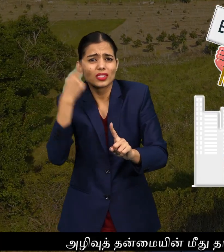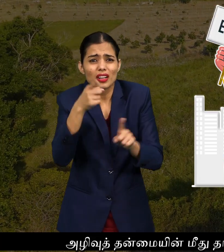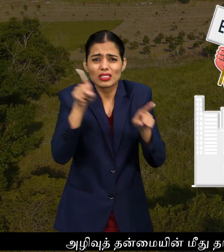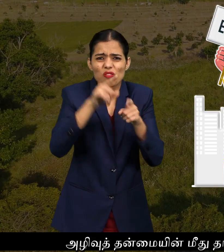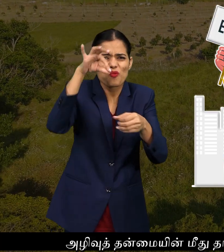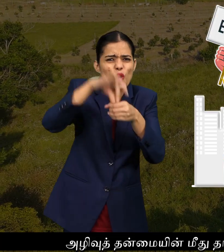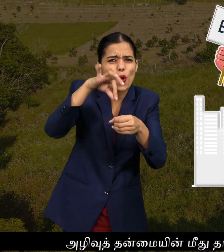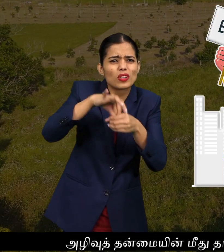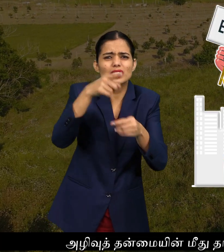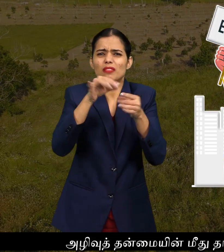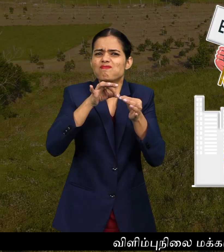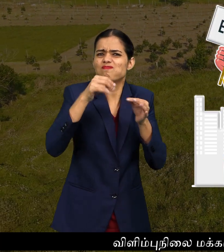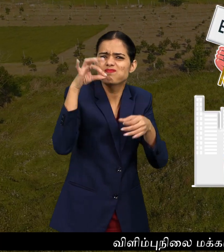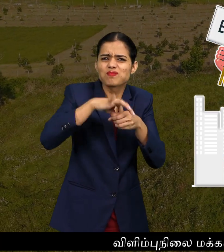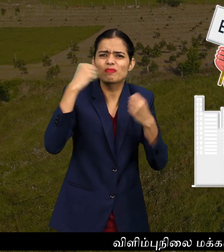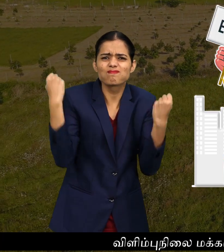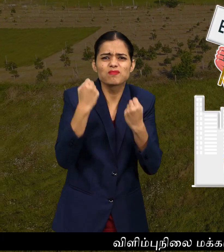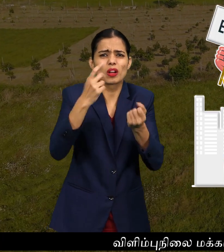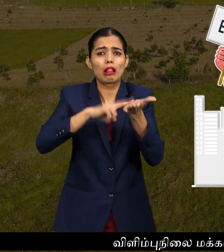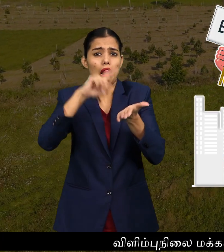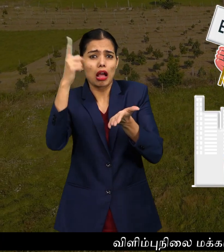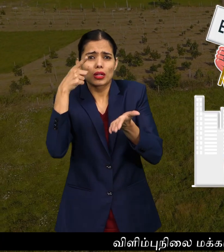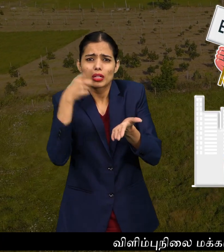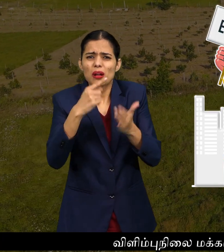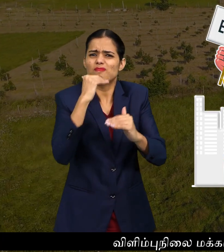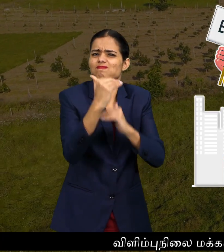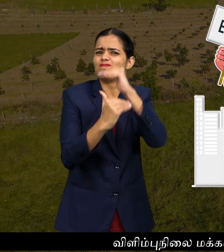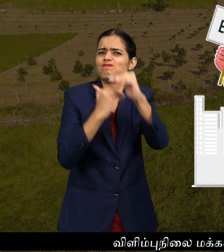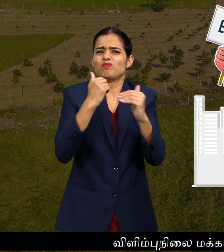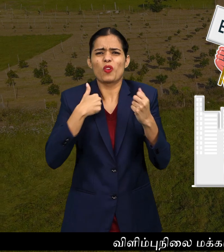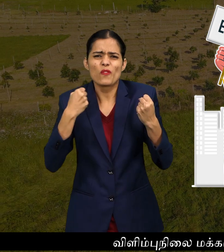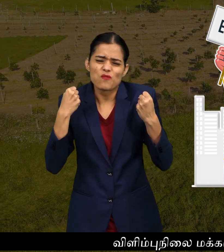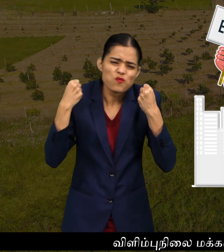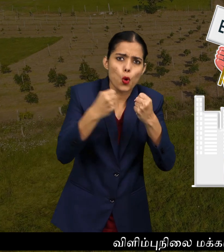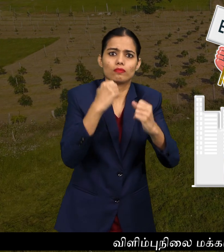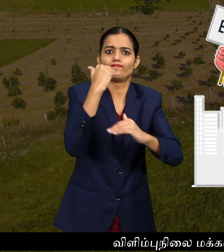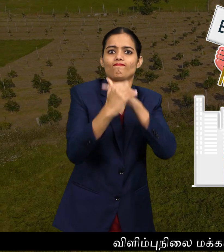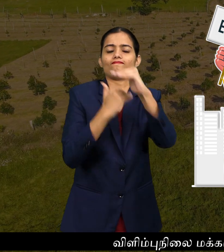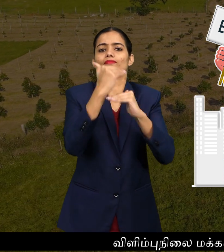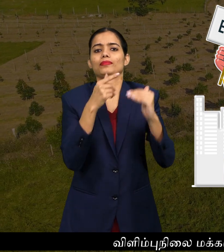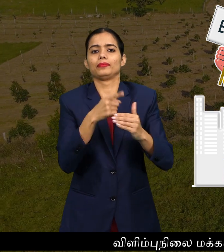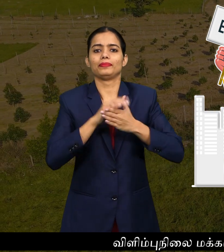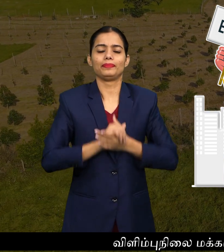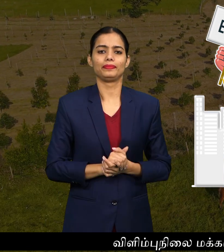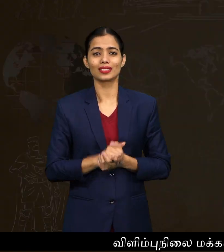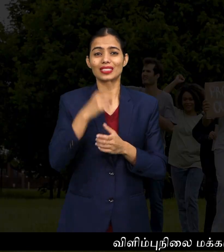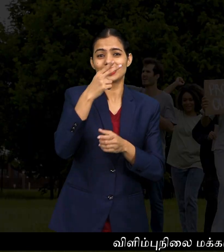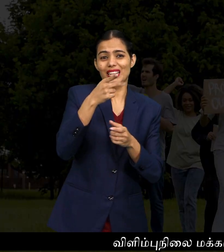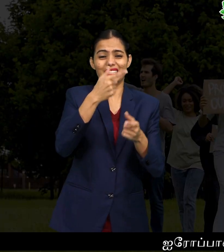கோபத்தை வெளிப்படுத்துவதோடு விளிம்பு நிலை மக்களுக்காக போராடத் தொடங்கினர்.